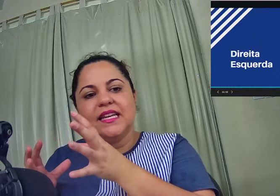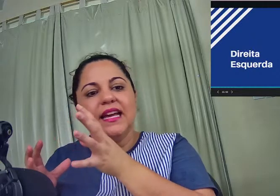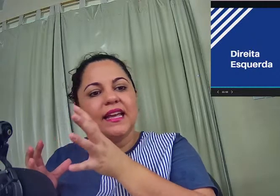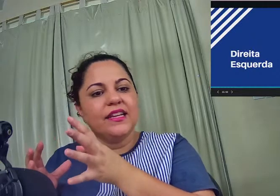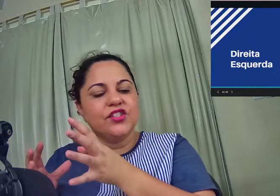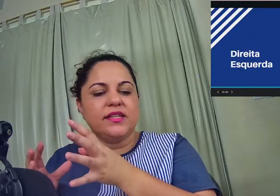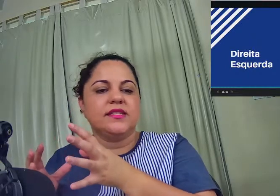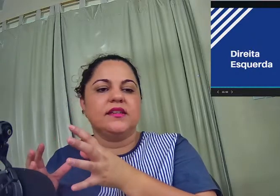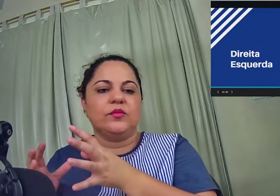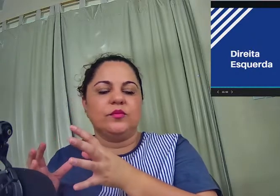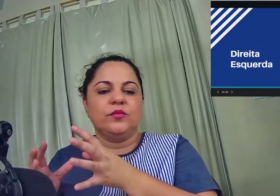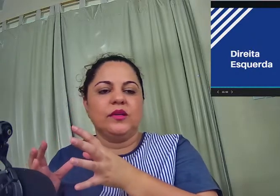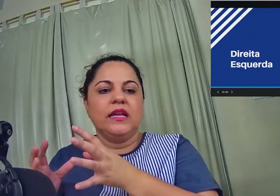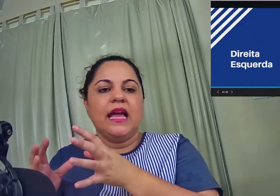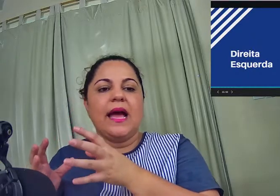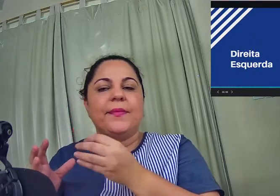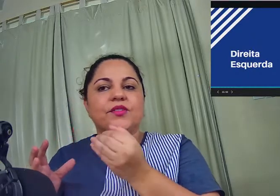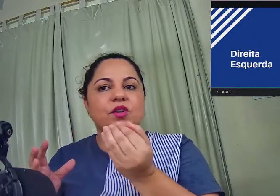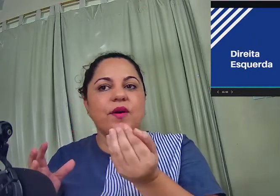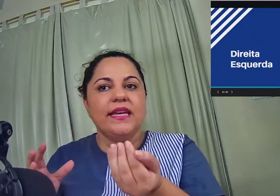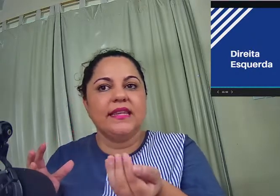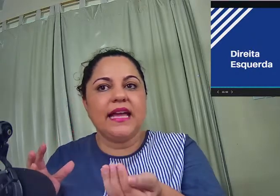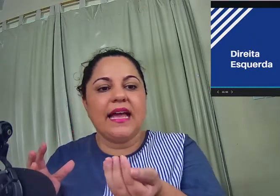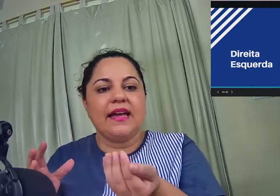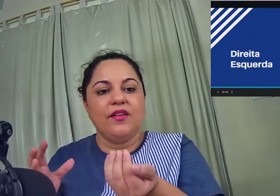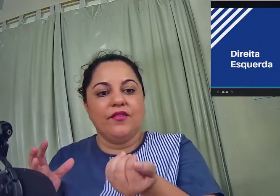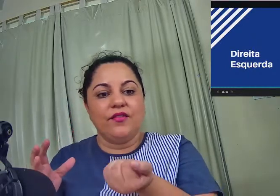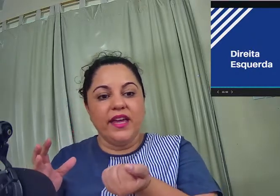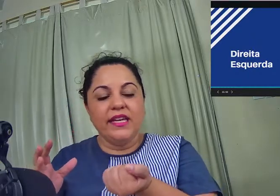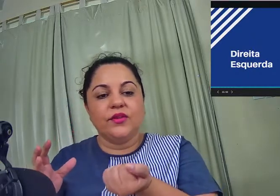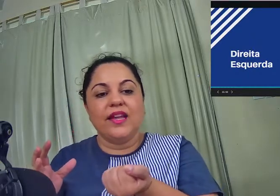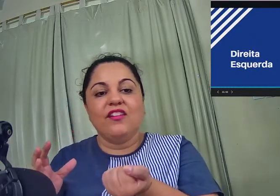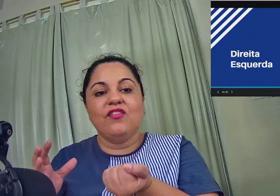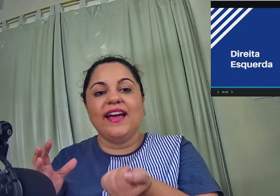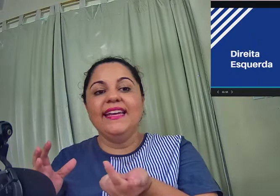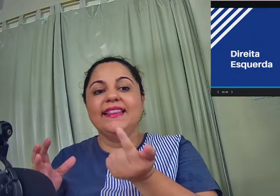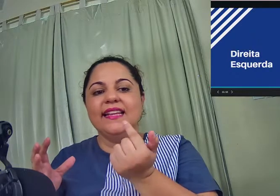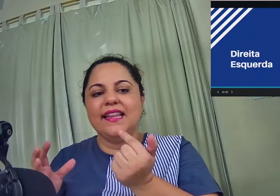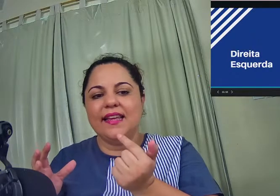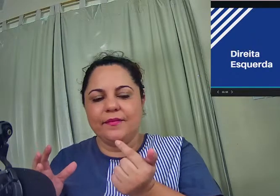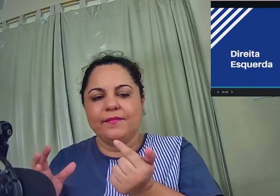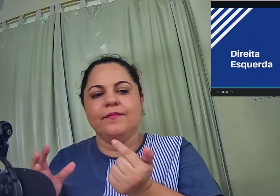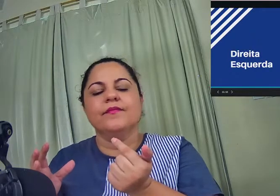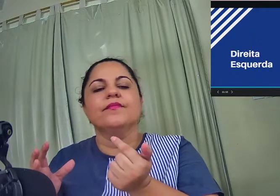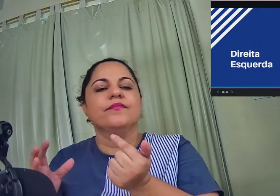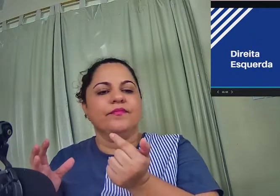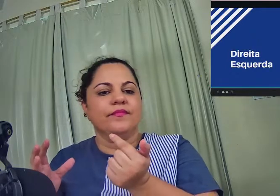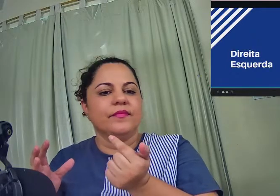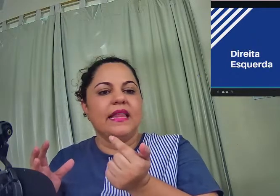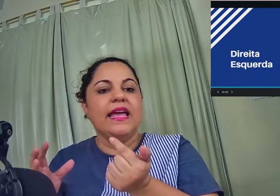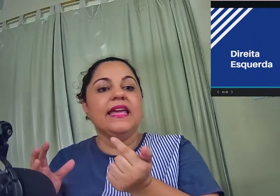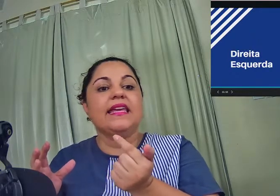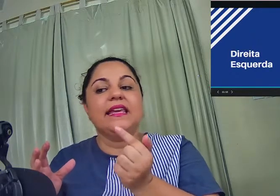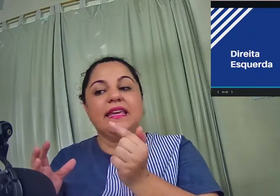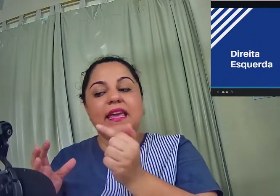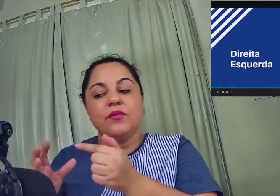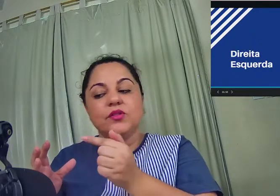naquela direção. A pessoa que está vendo, ela vai entender, né, que eu estou